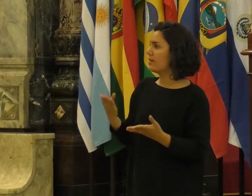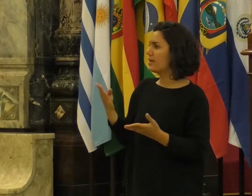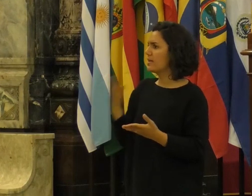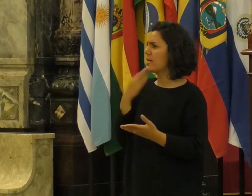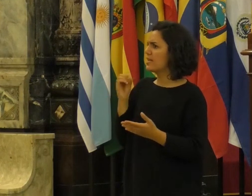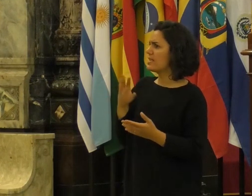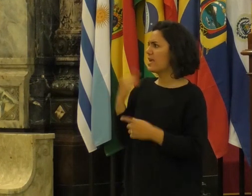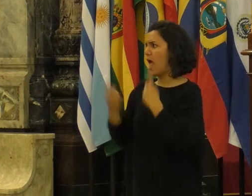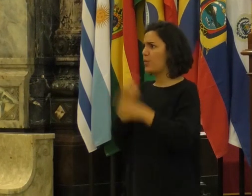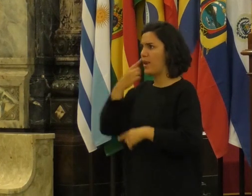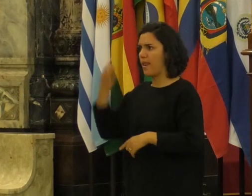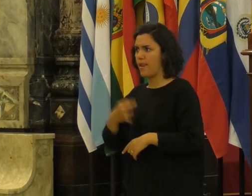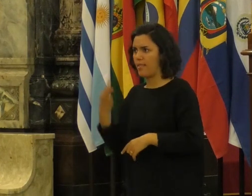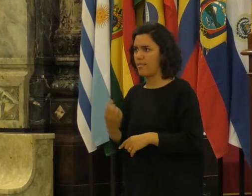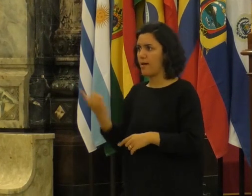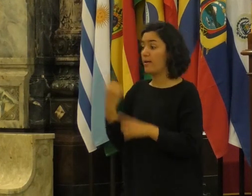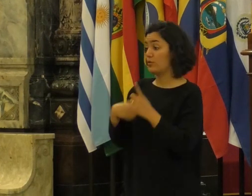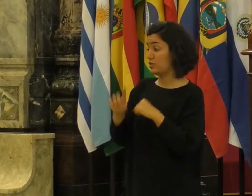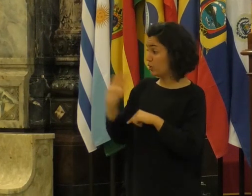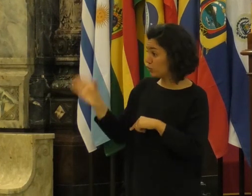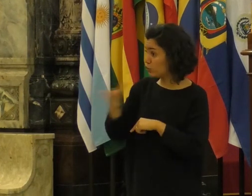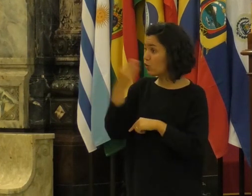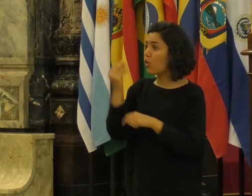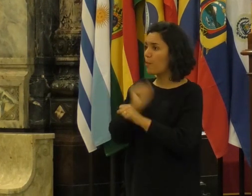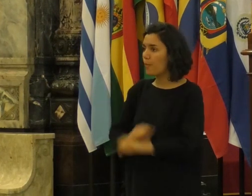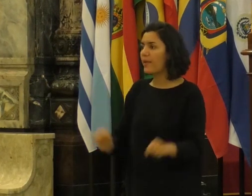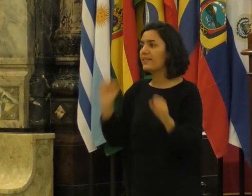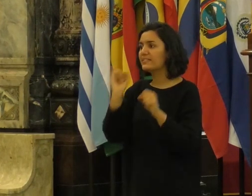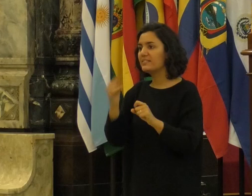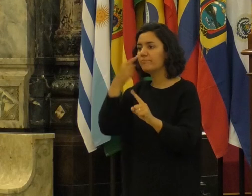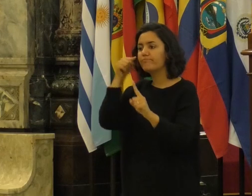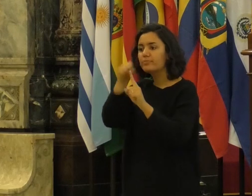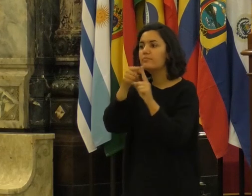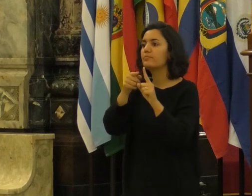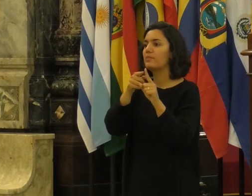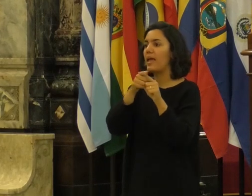realidad. Y todo eso creo que puede ser objeto de una gestión